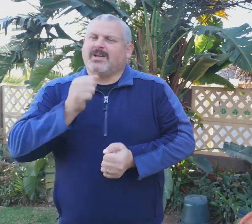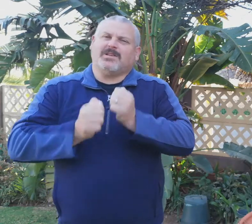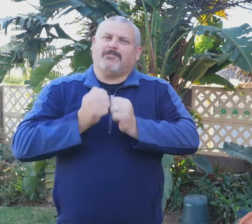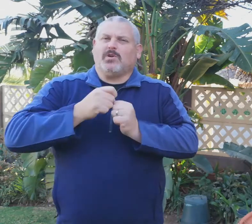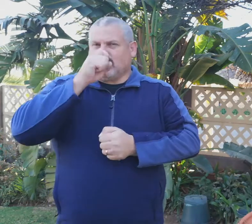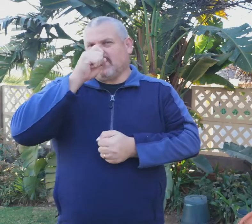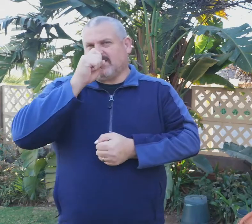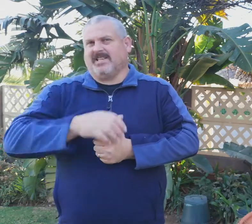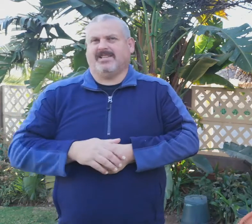So, brothers and sisters,